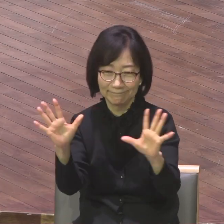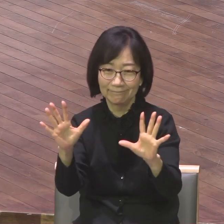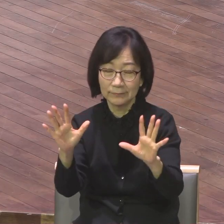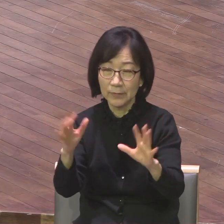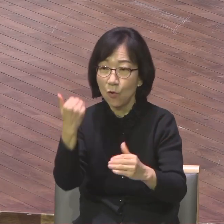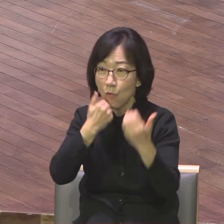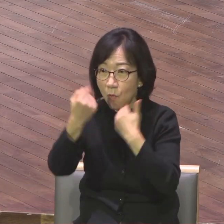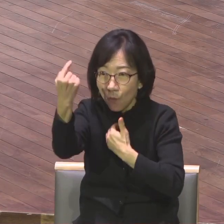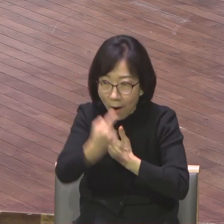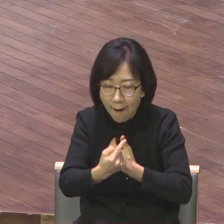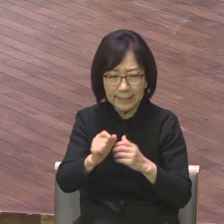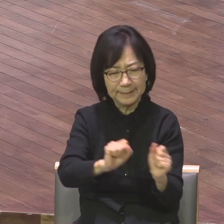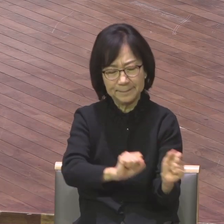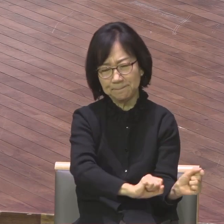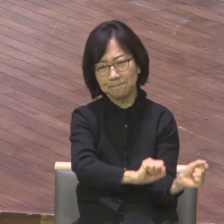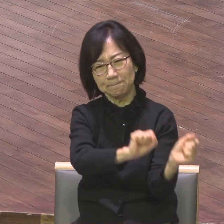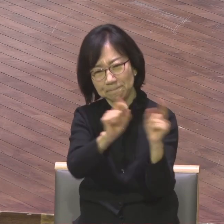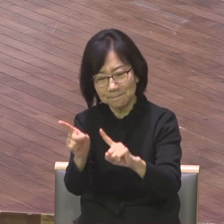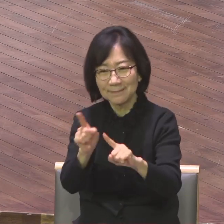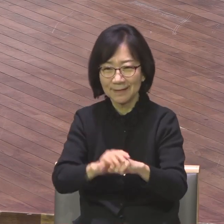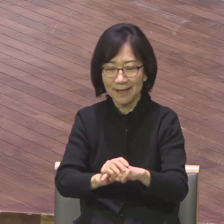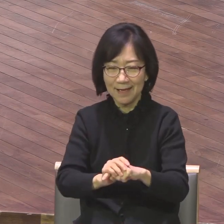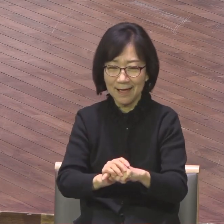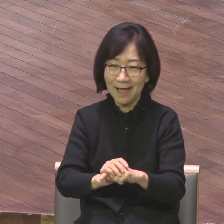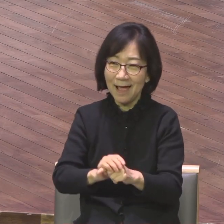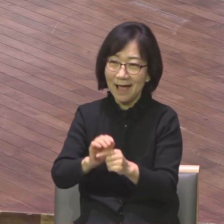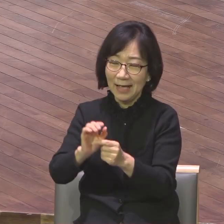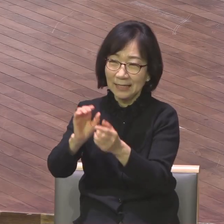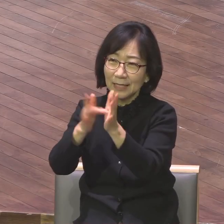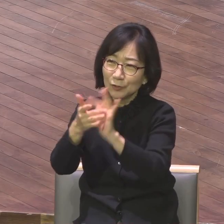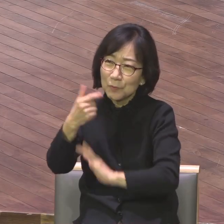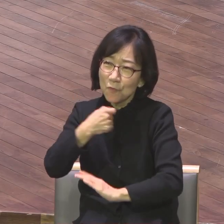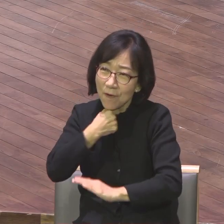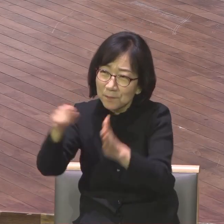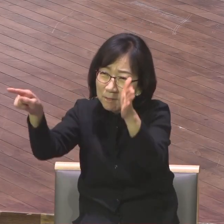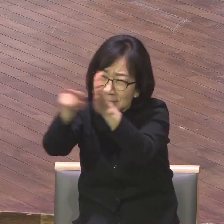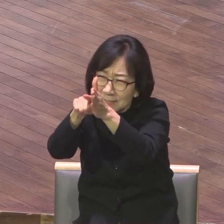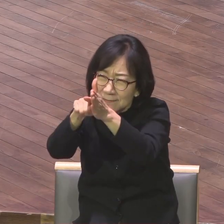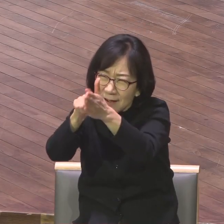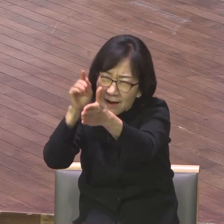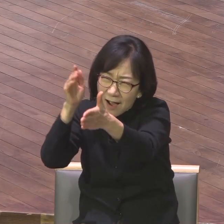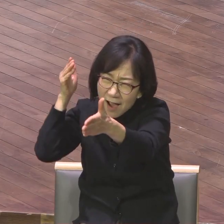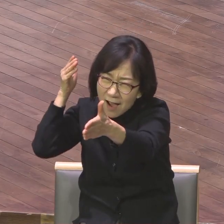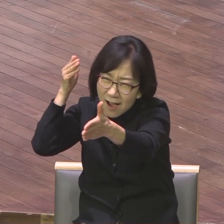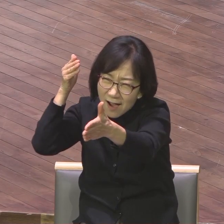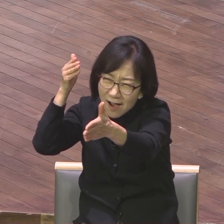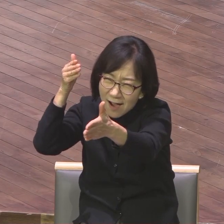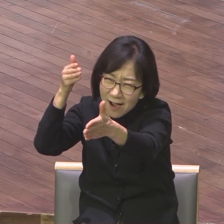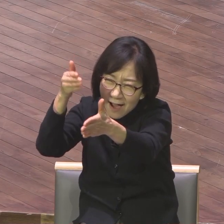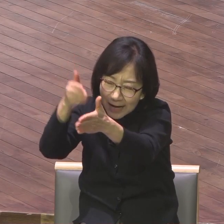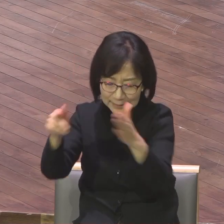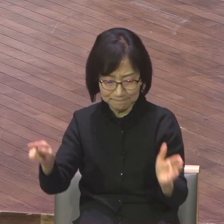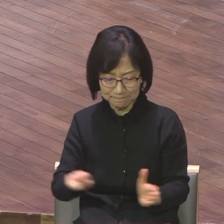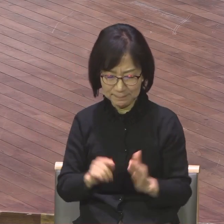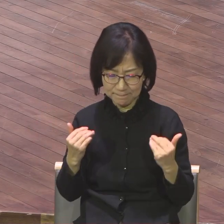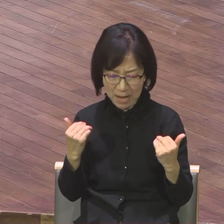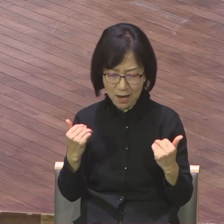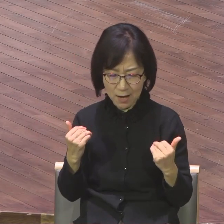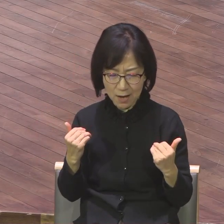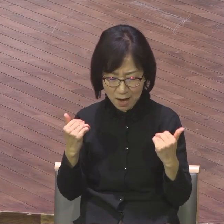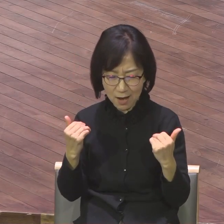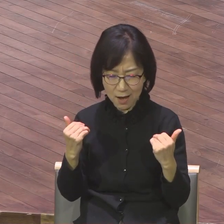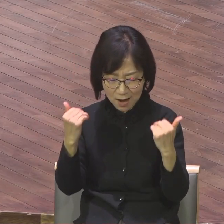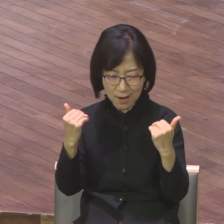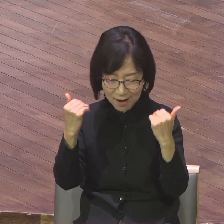살아나고 회복되고 그리스도 예수에까지 자라가는 그런 변화와 성장의 풀범이 되어야 한다.